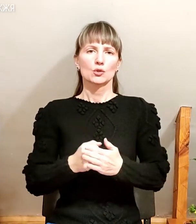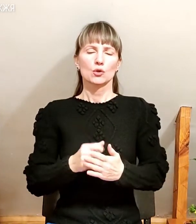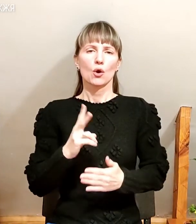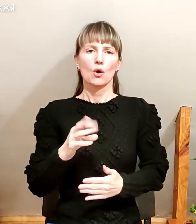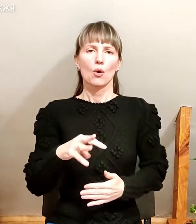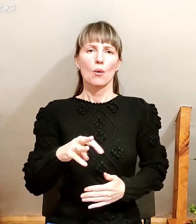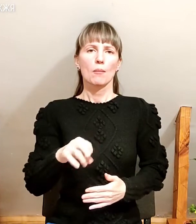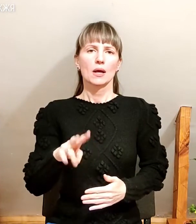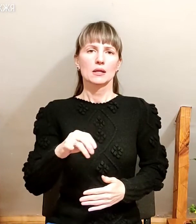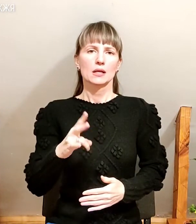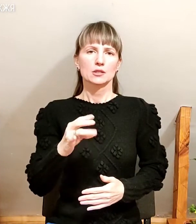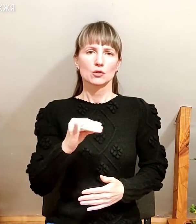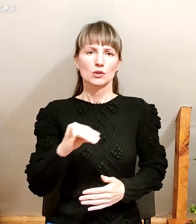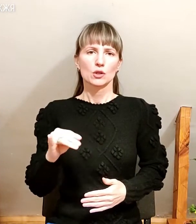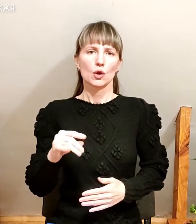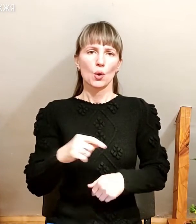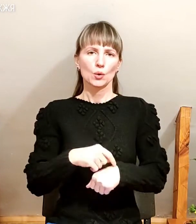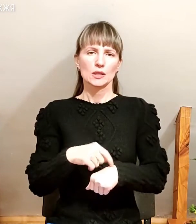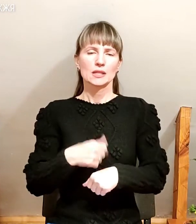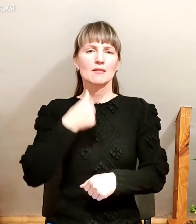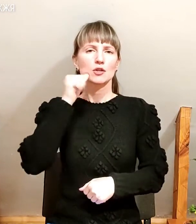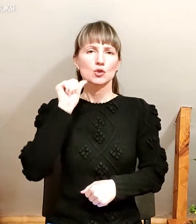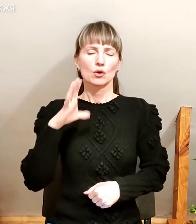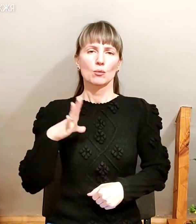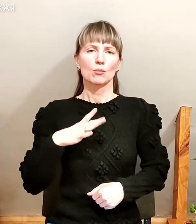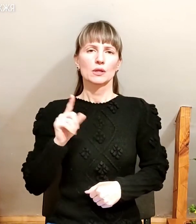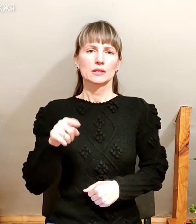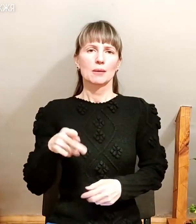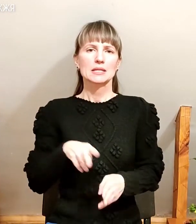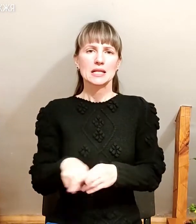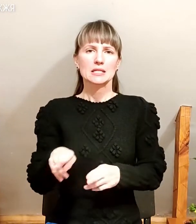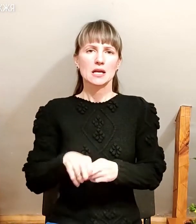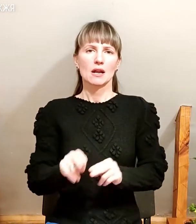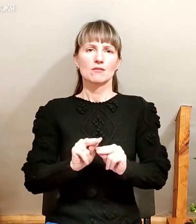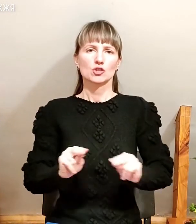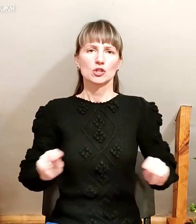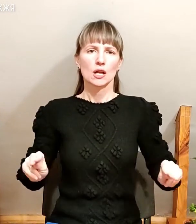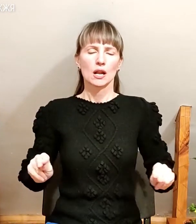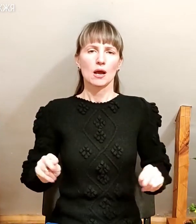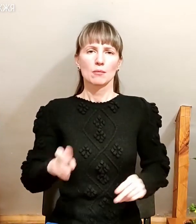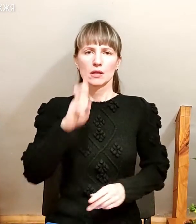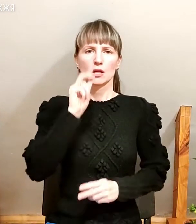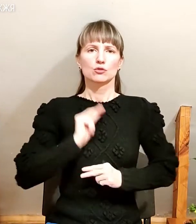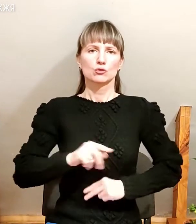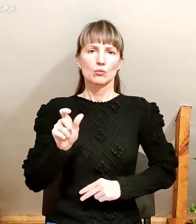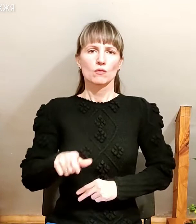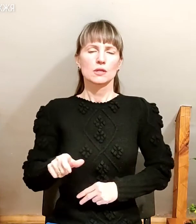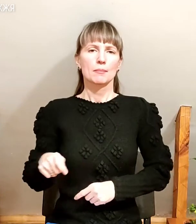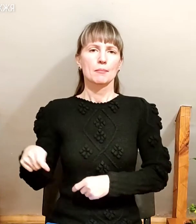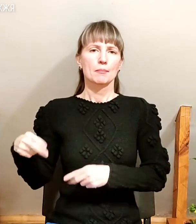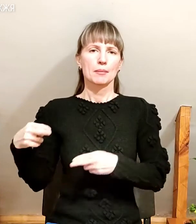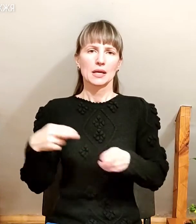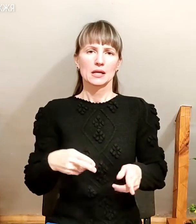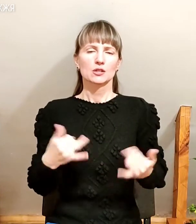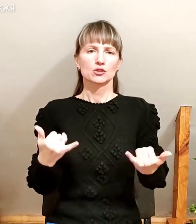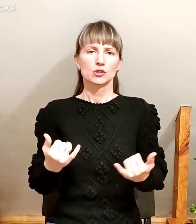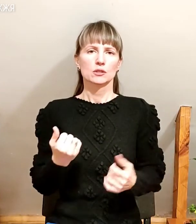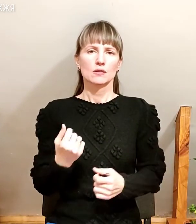години. Вчора були там слюсарями, вчителями, держслужбовцями, приїхали зараз в єдиному пориві